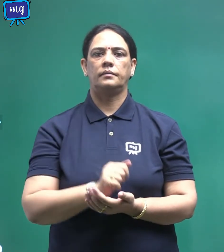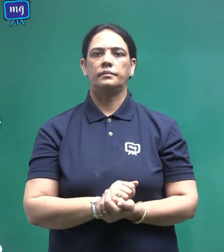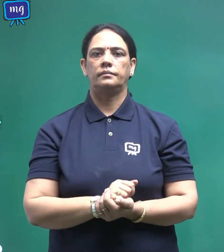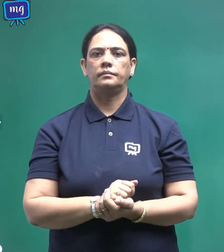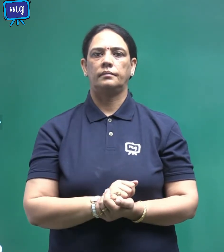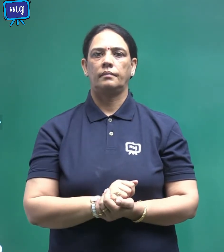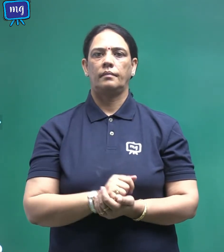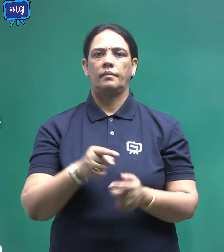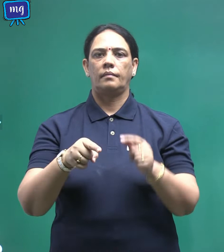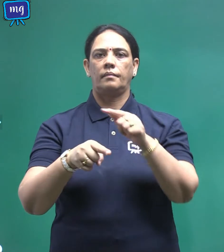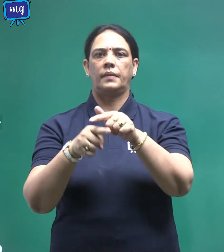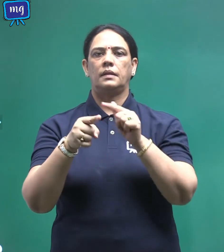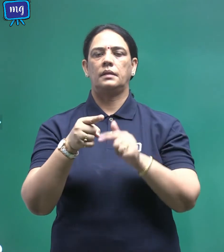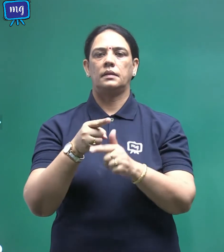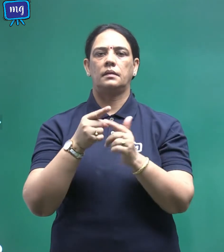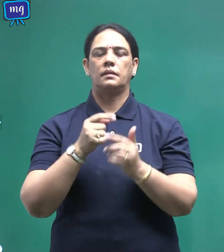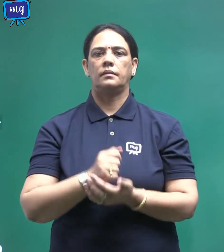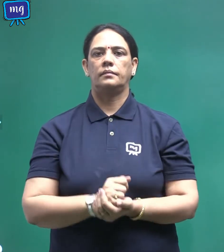66.66%।